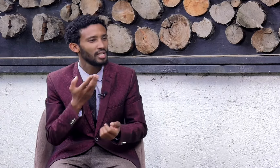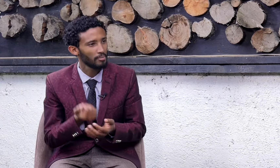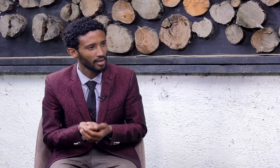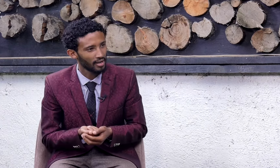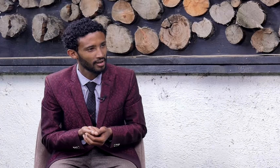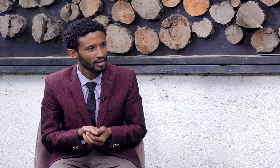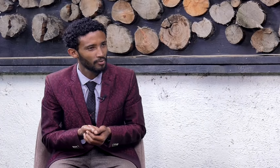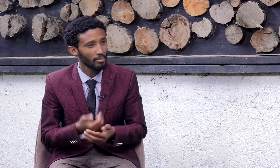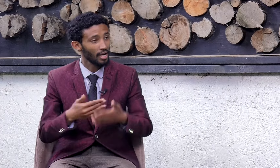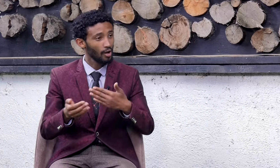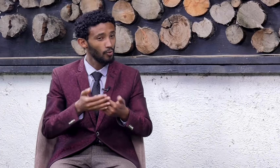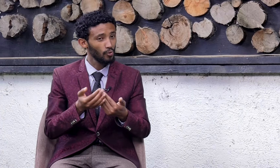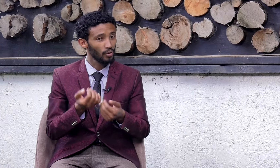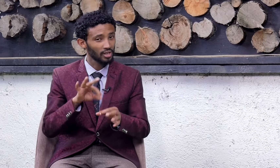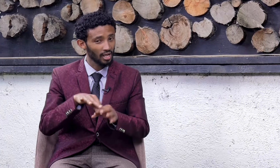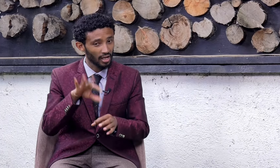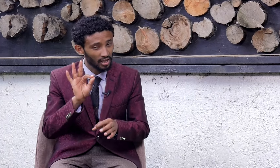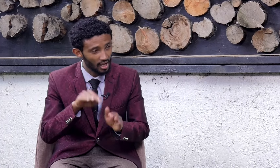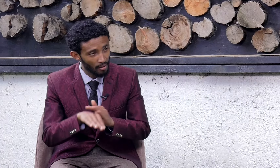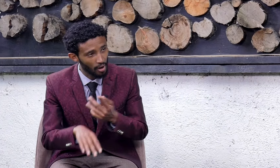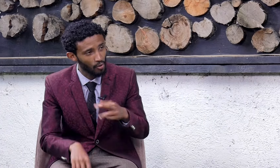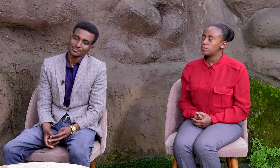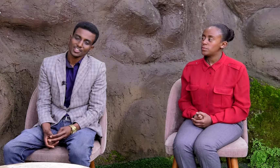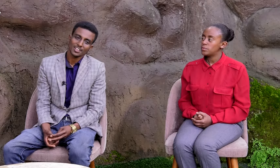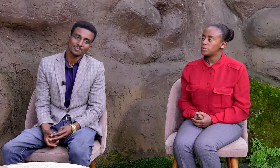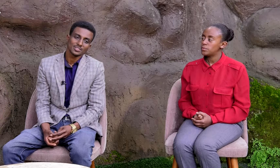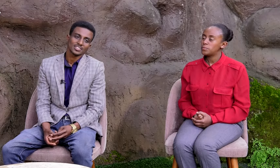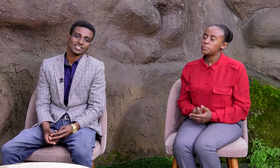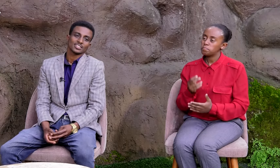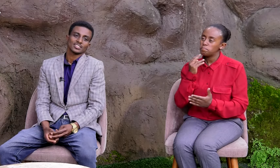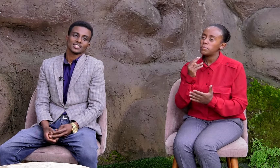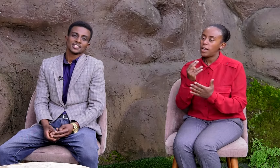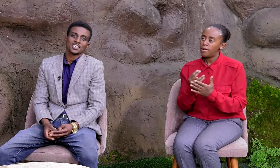ፈተና ስምንት ነበር? በቀላሉ ቅጥር አግኝተ ነገባ? መልካም